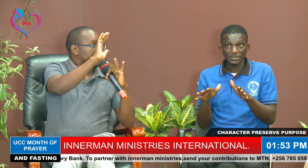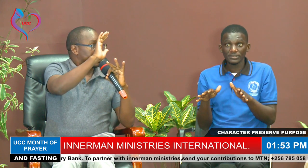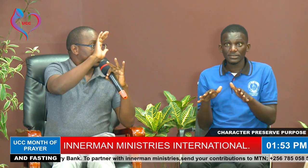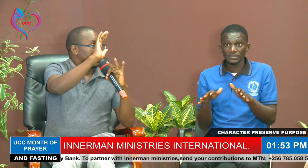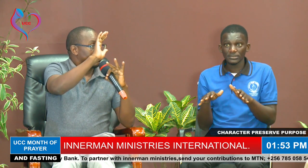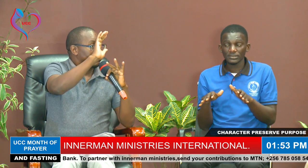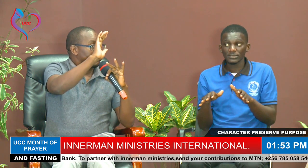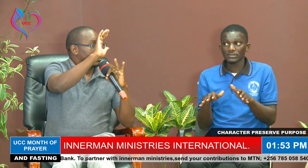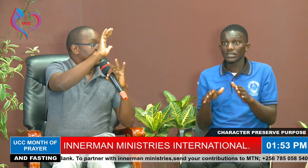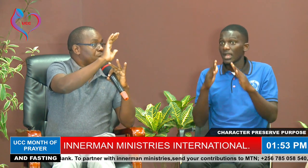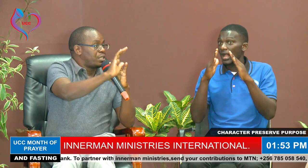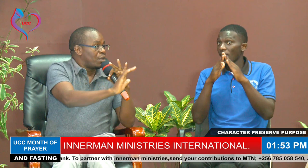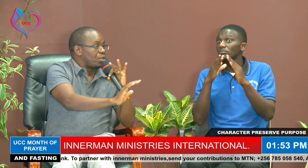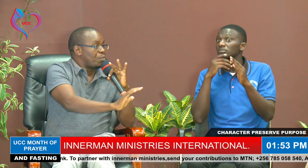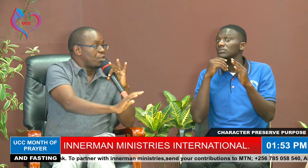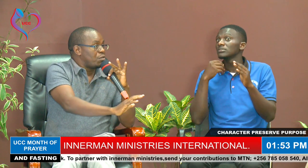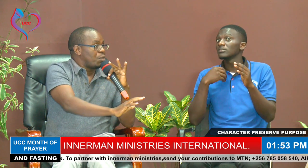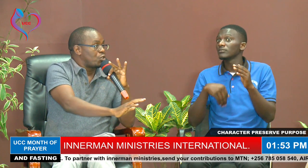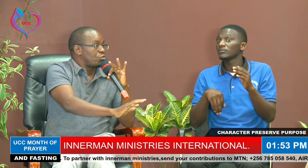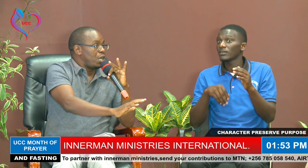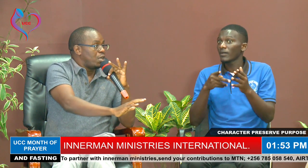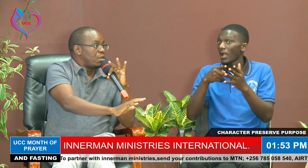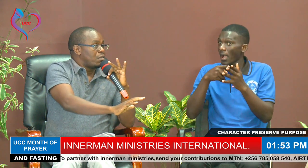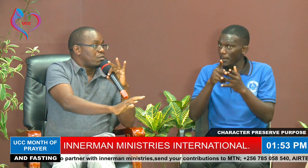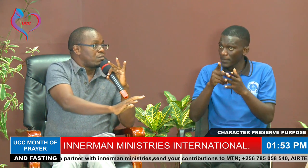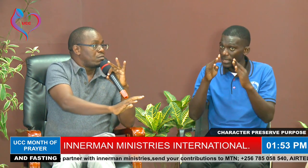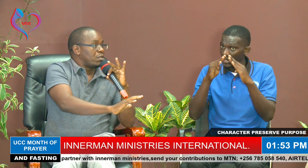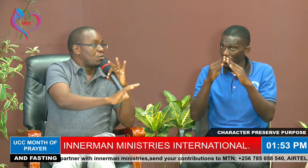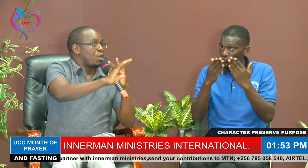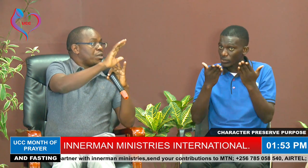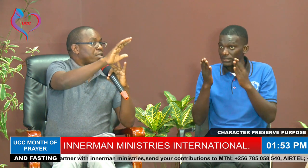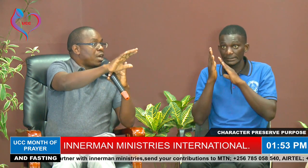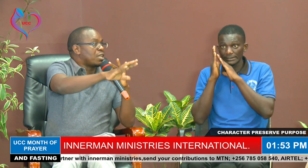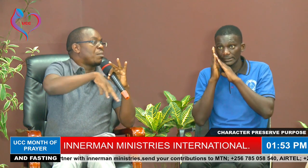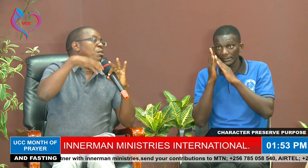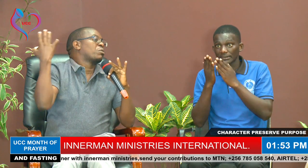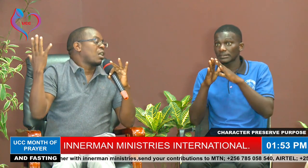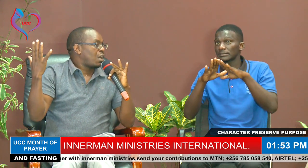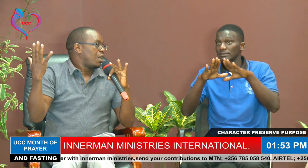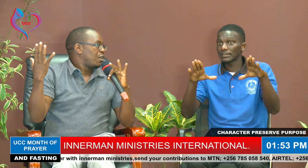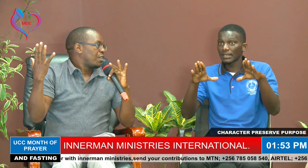ya kitange nzimbi dagulira mu nyumba mu insula nengula yone taka nengaba ne kutaka